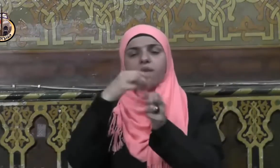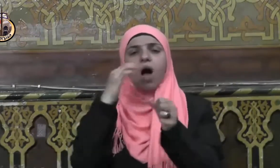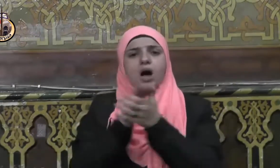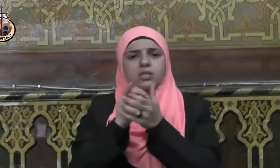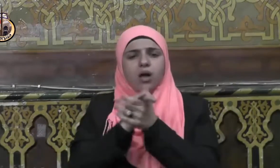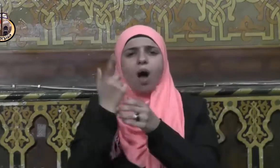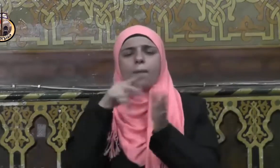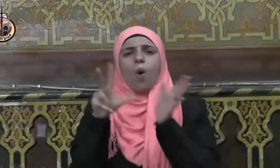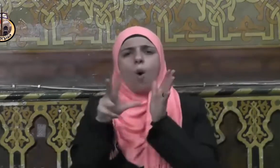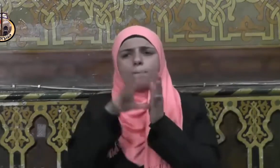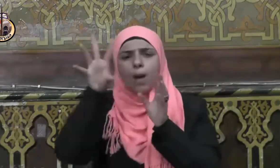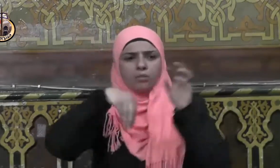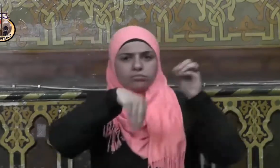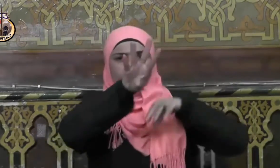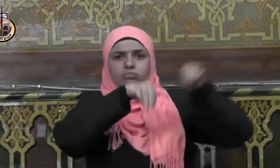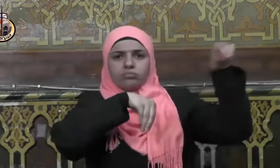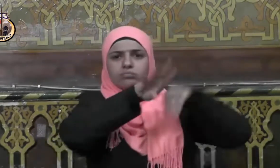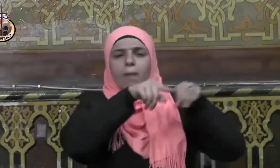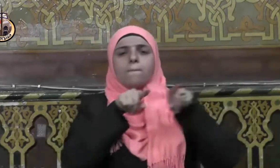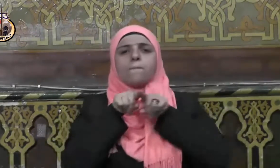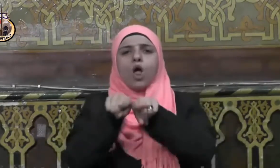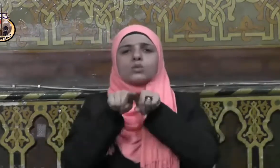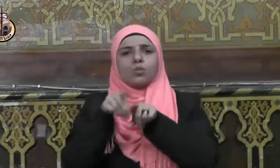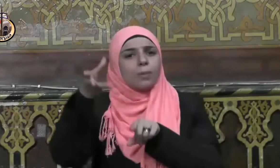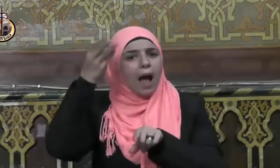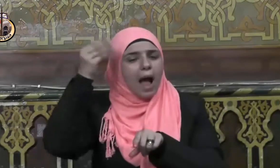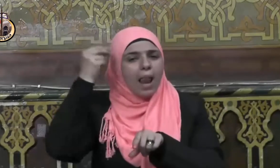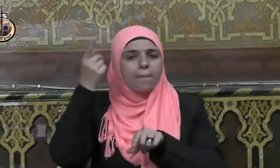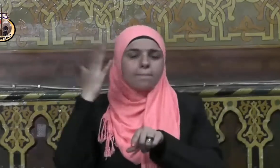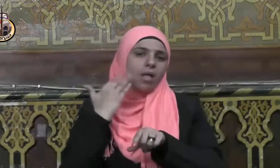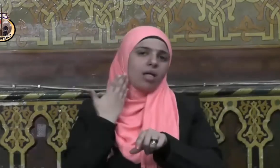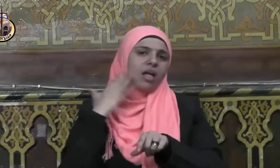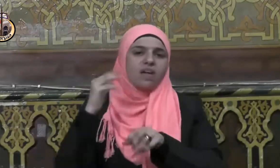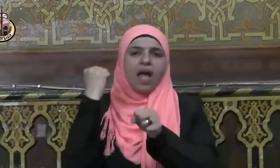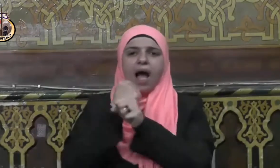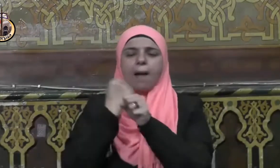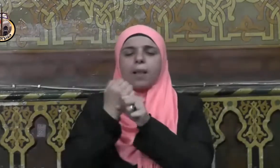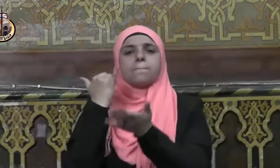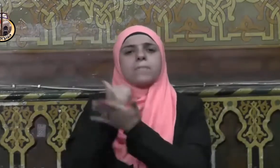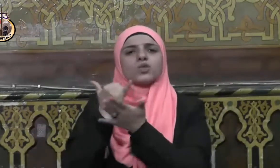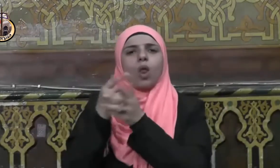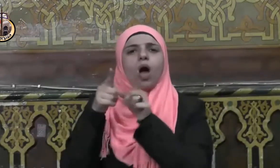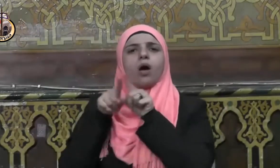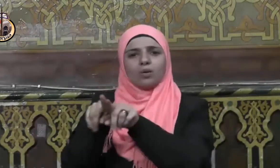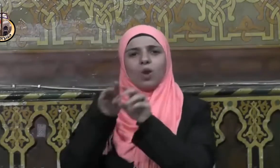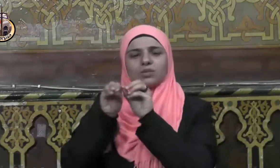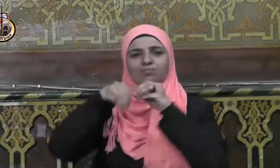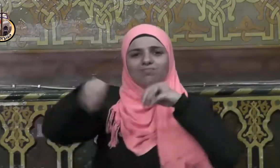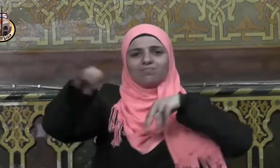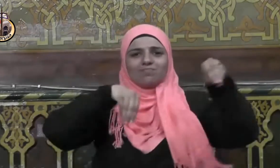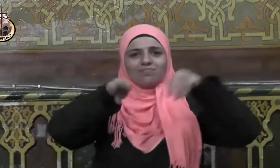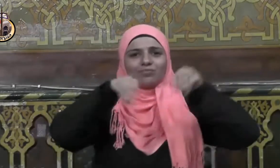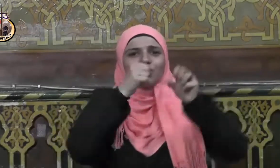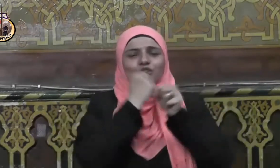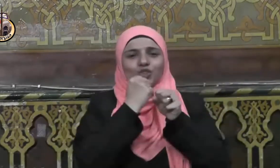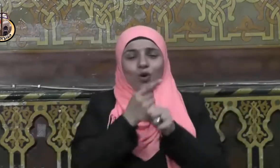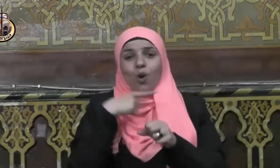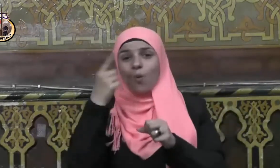حسب العلم والكفاءة والقدرة على القيام بالمسؤولية، ولا يولي